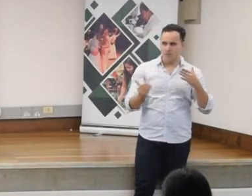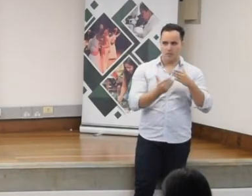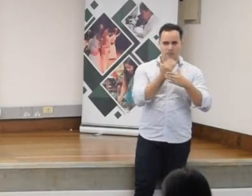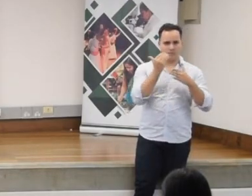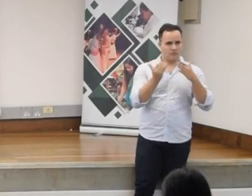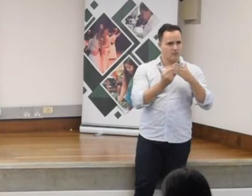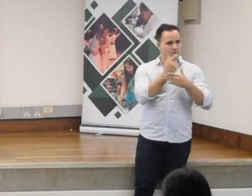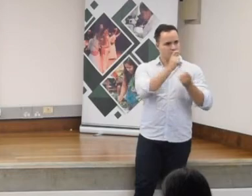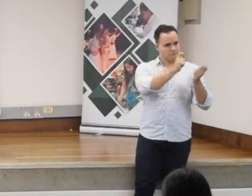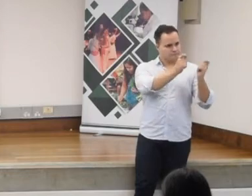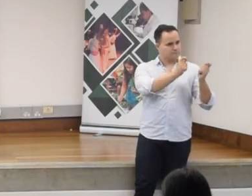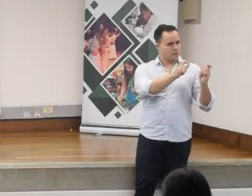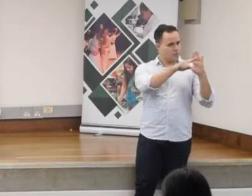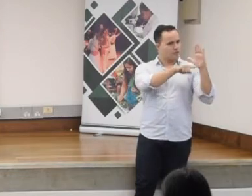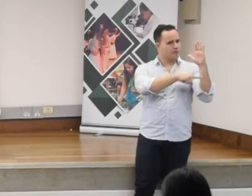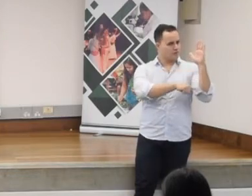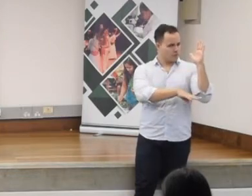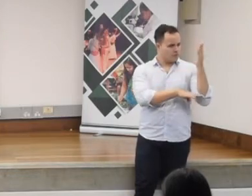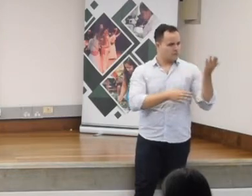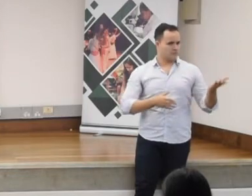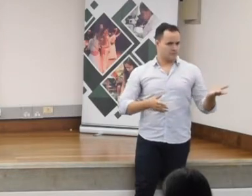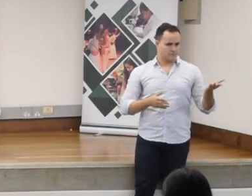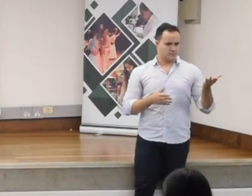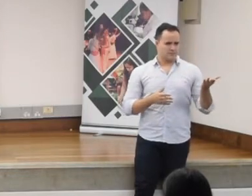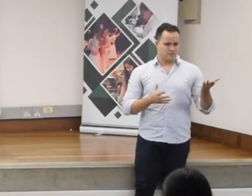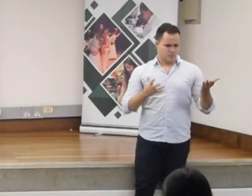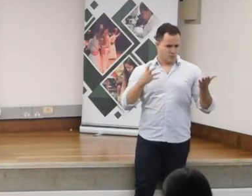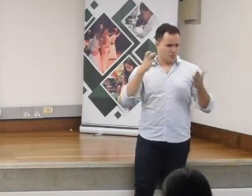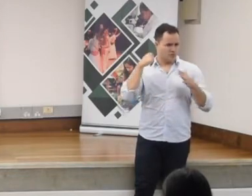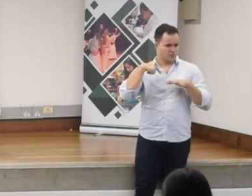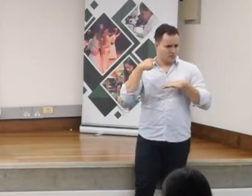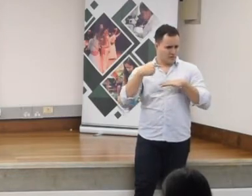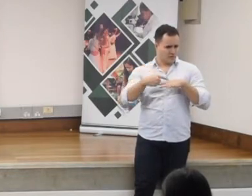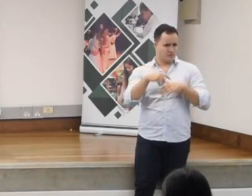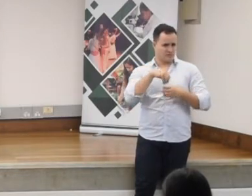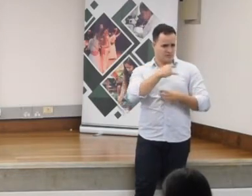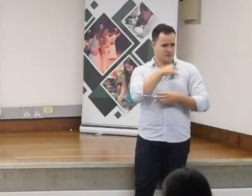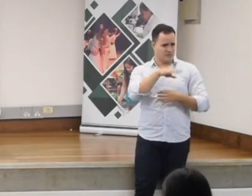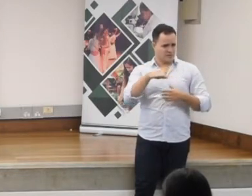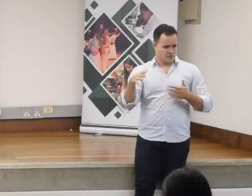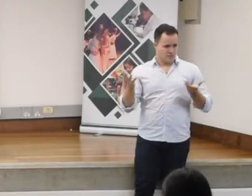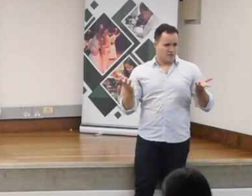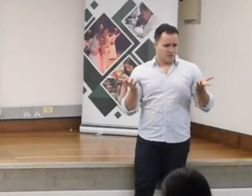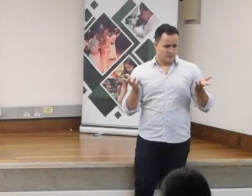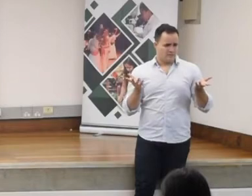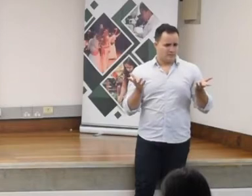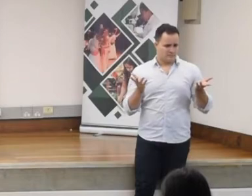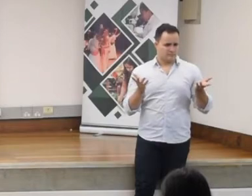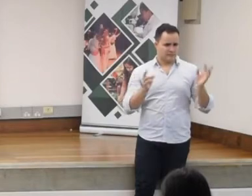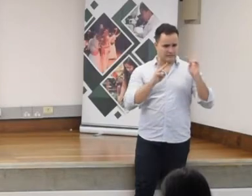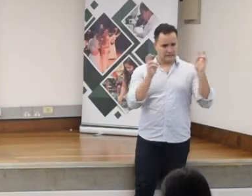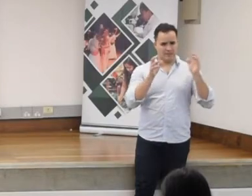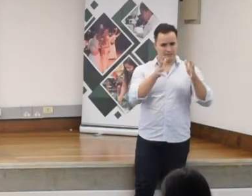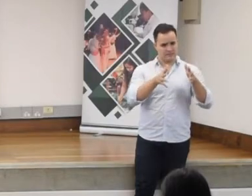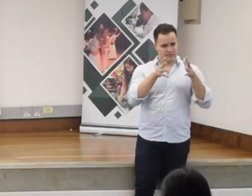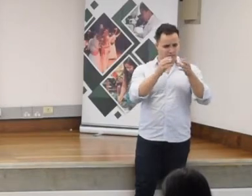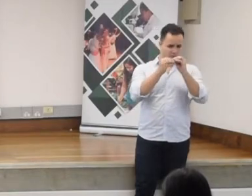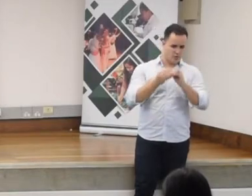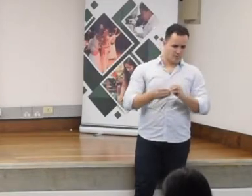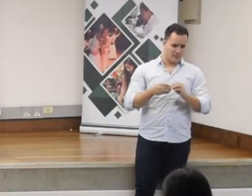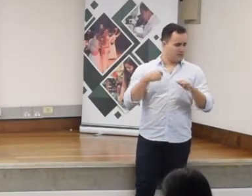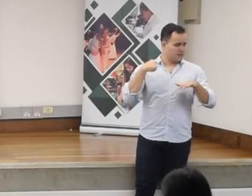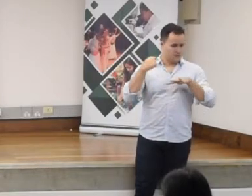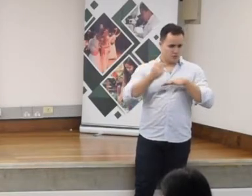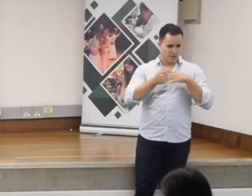nuestros currículos, porque es que los currículos son bastante tradicionales en la universidad y así mismo las formas de enseñar son